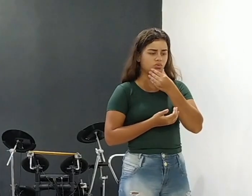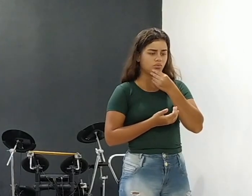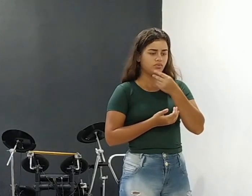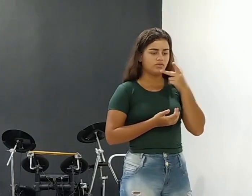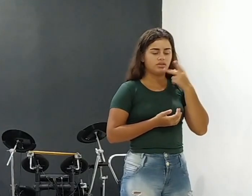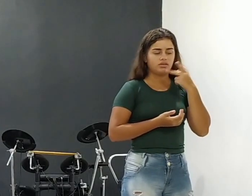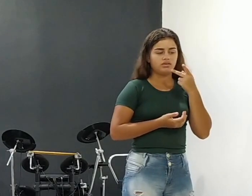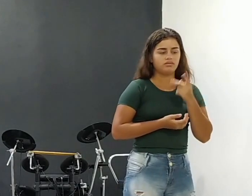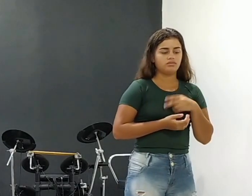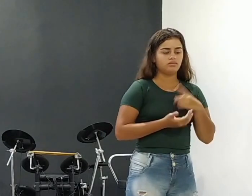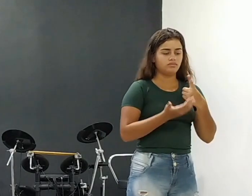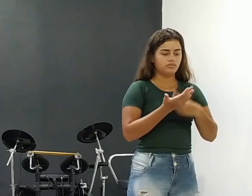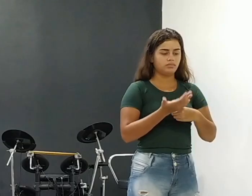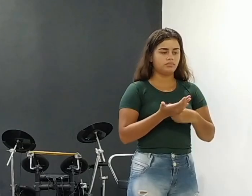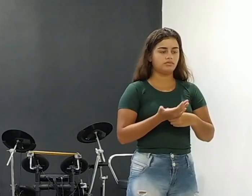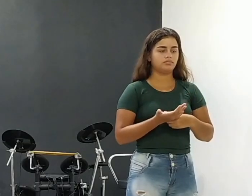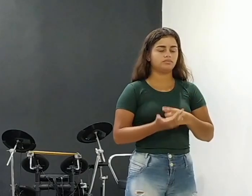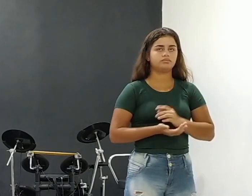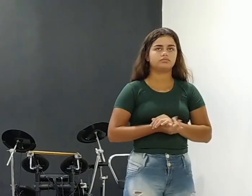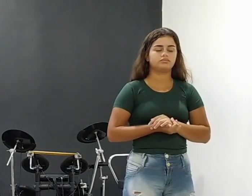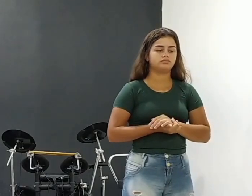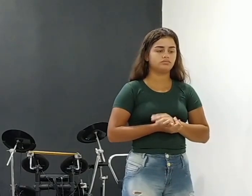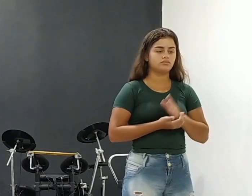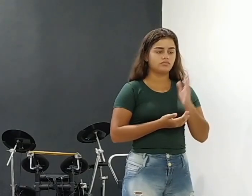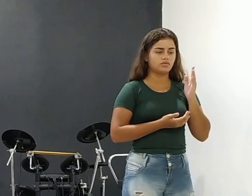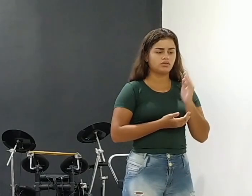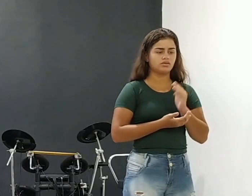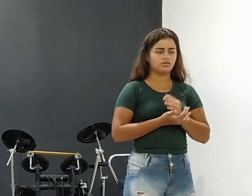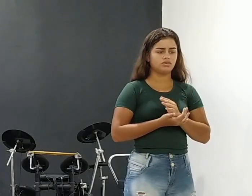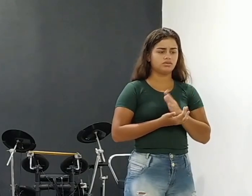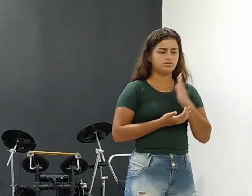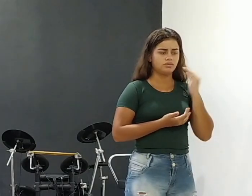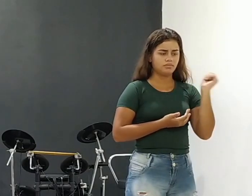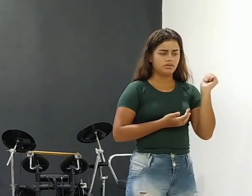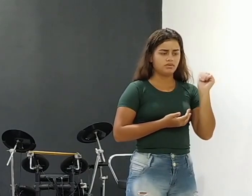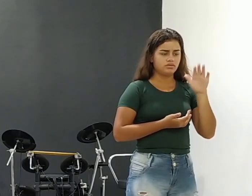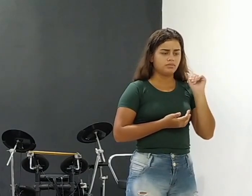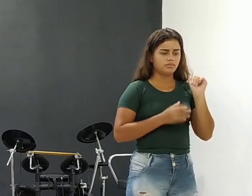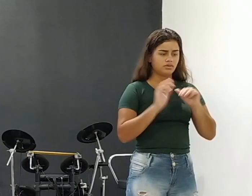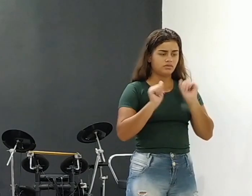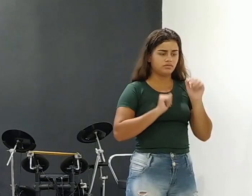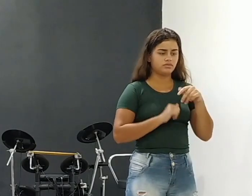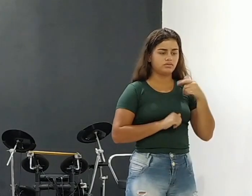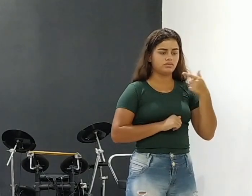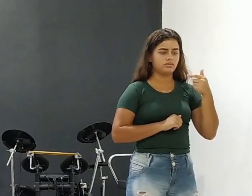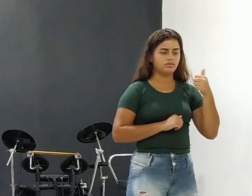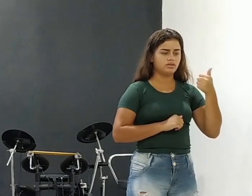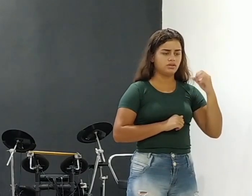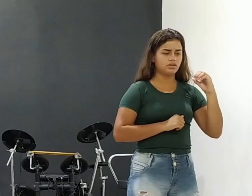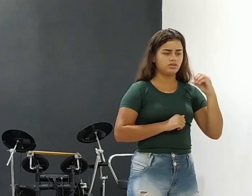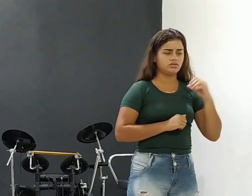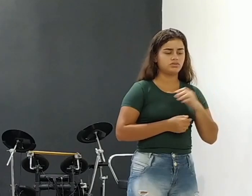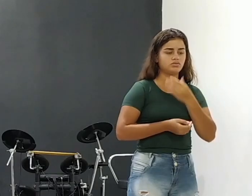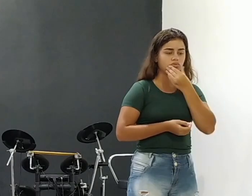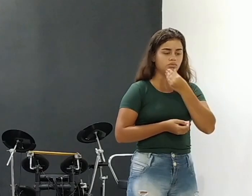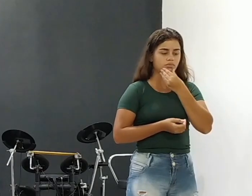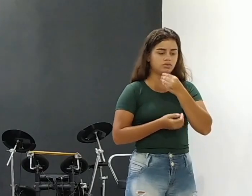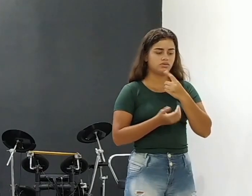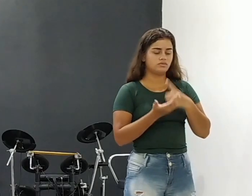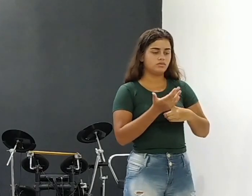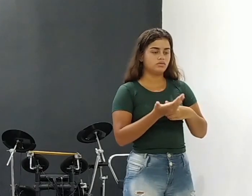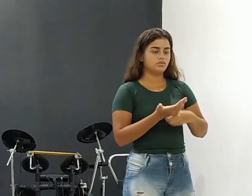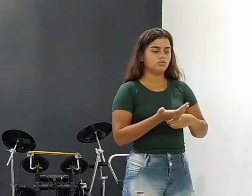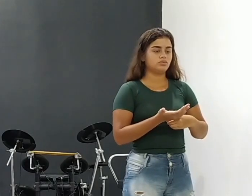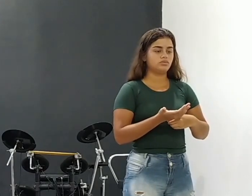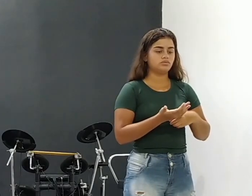firmavam as coisas, eles chamavam 10 anciãos e eles faziam um acordo na frente